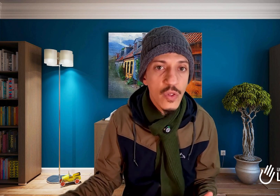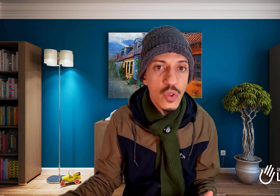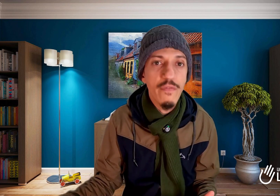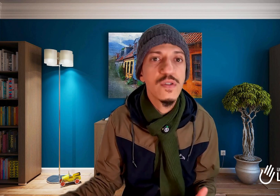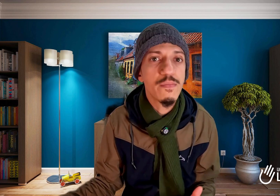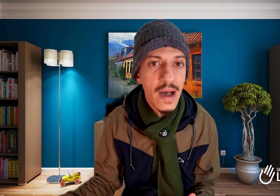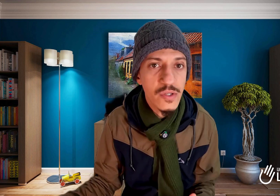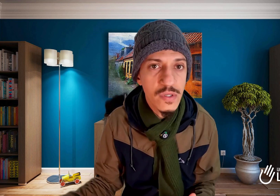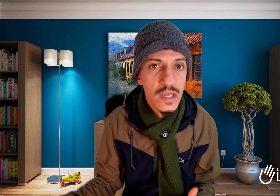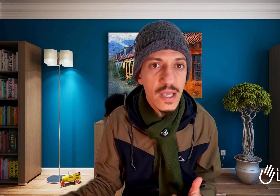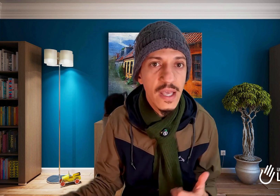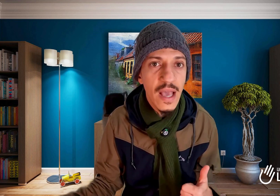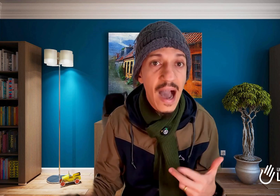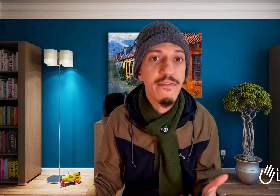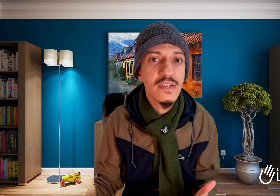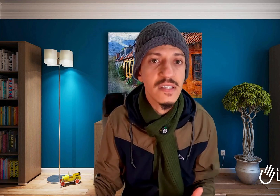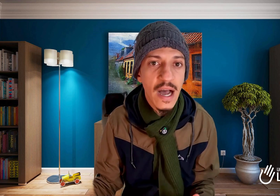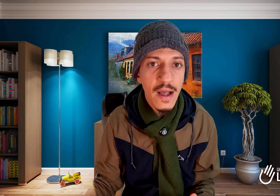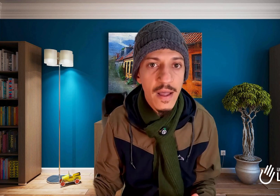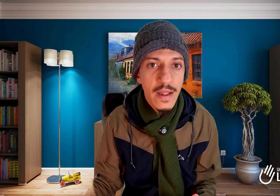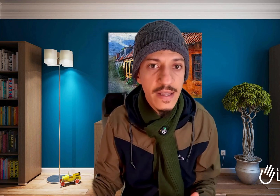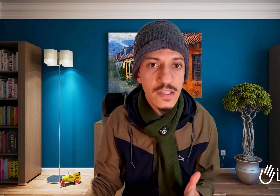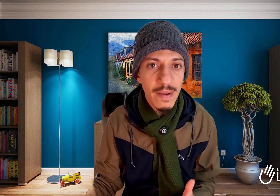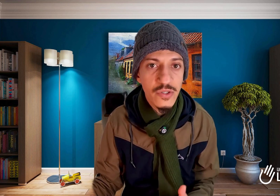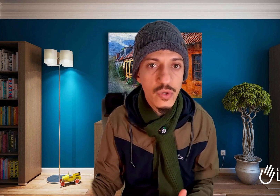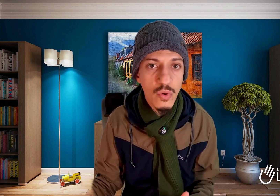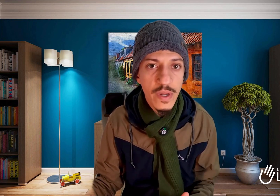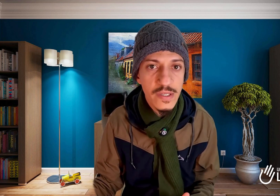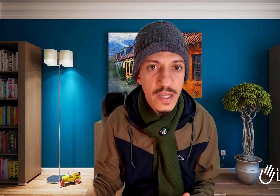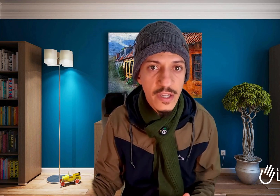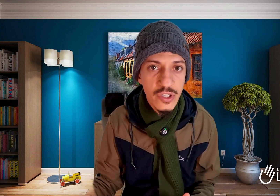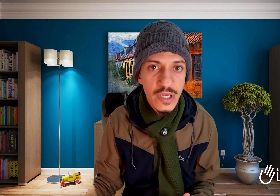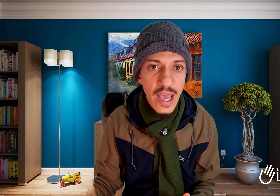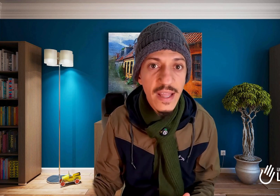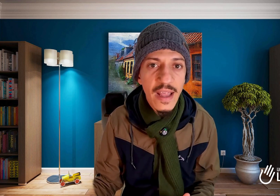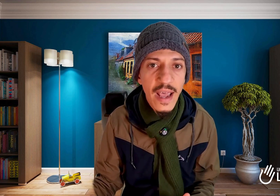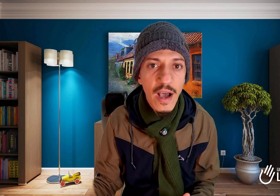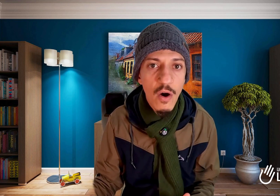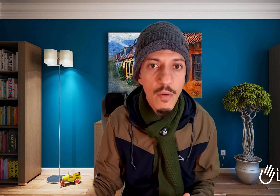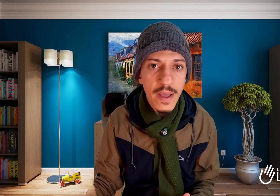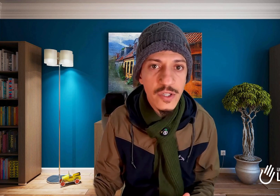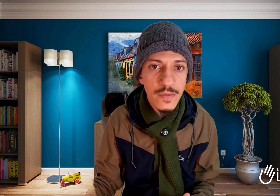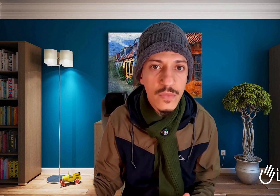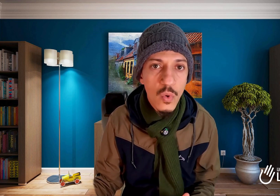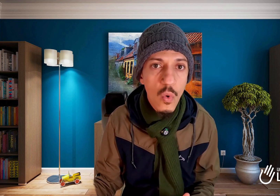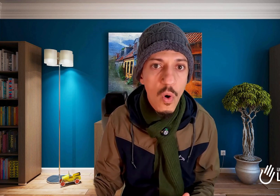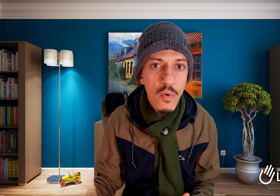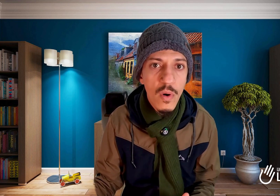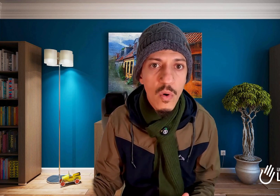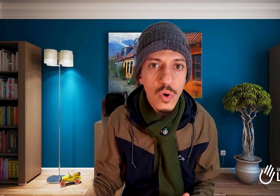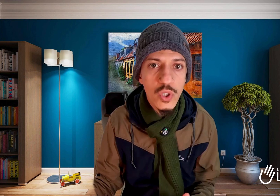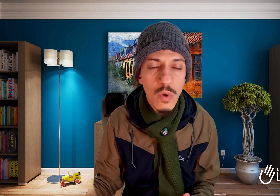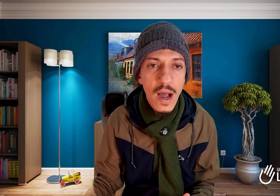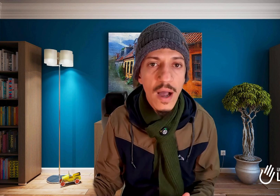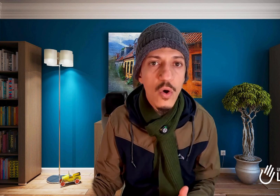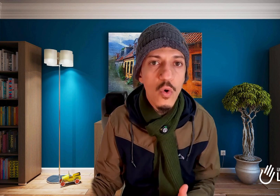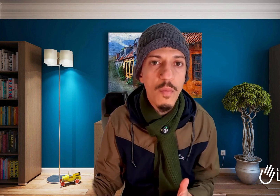novos passos e avançar nesses bastidores de entender realmente como continuar, como